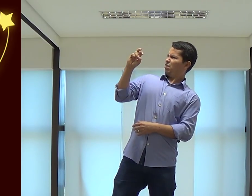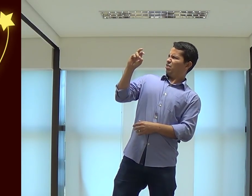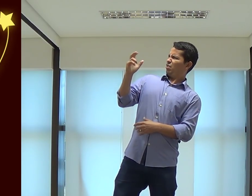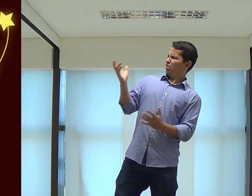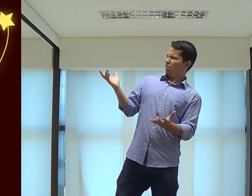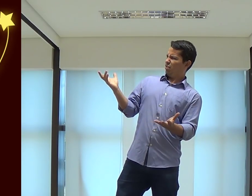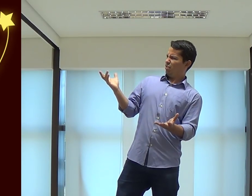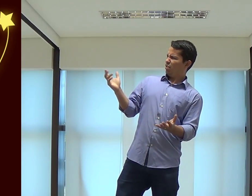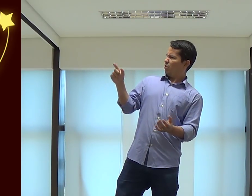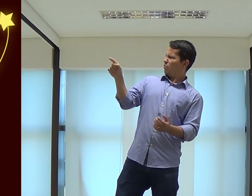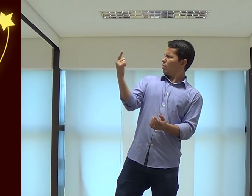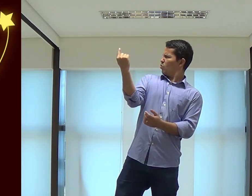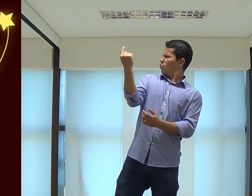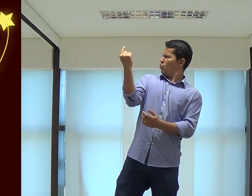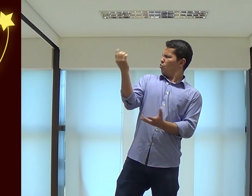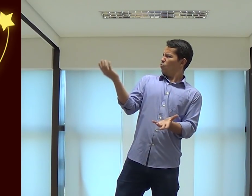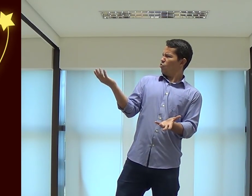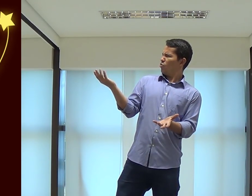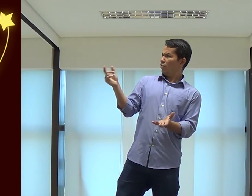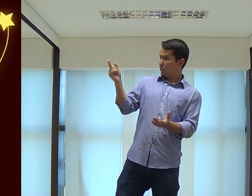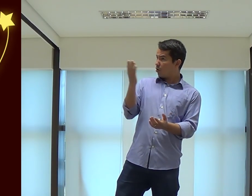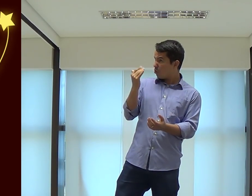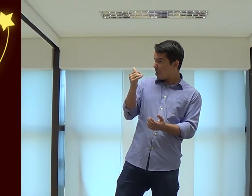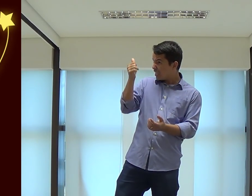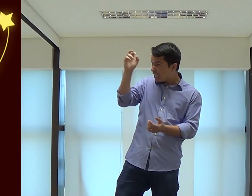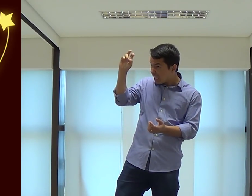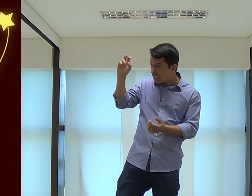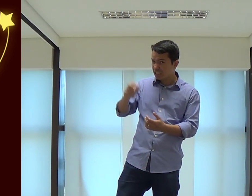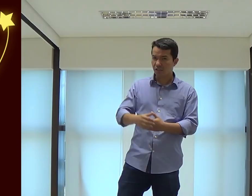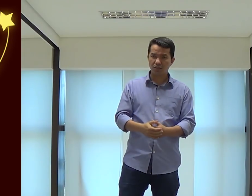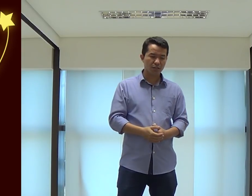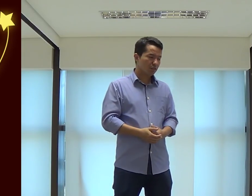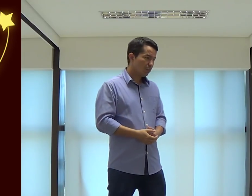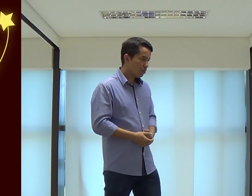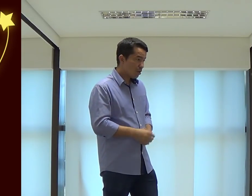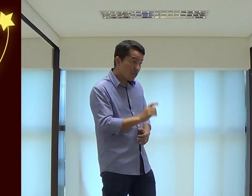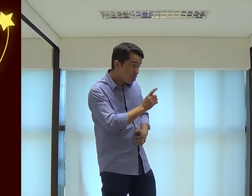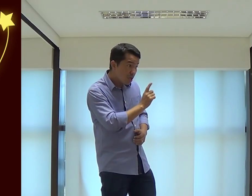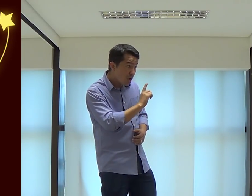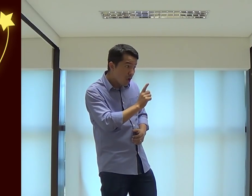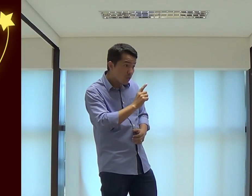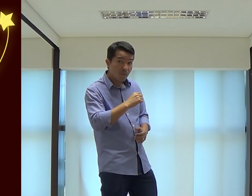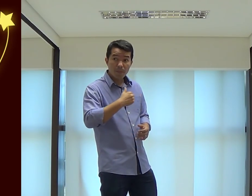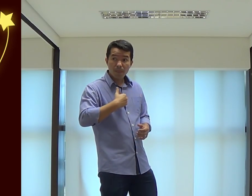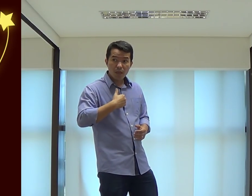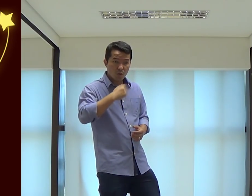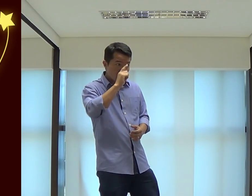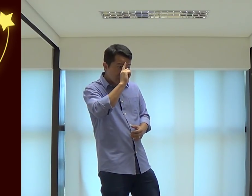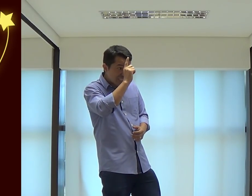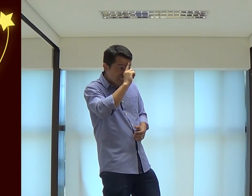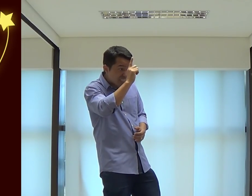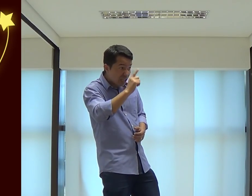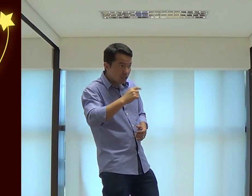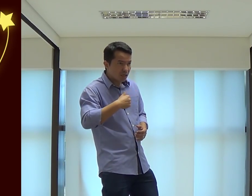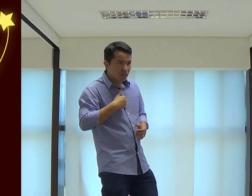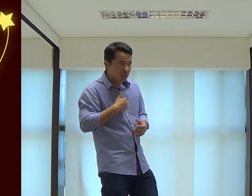Hã? 15? Ué, você é sozinha? É só você? Você vai comer 15? Não, eu quero comprar porque eu tive